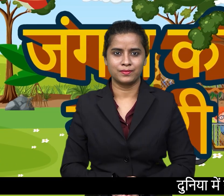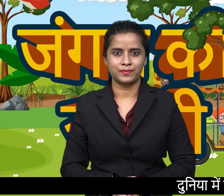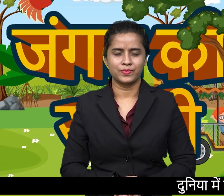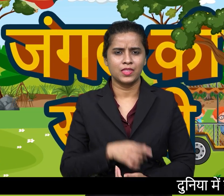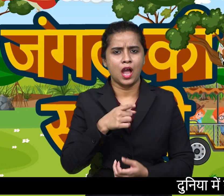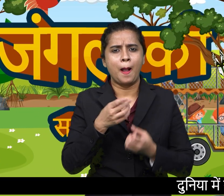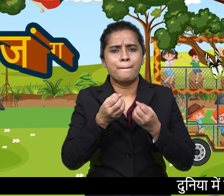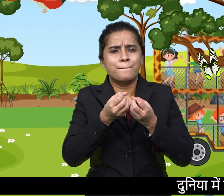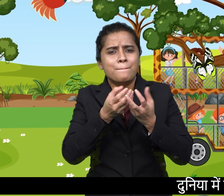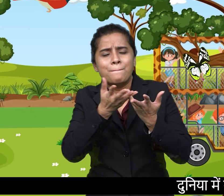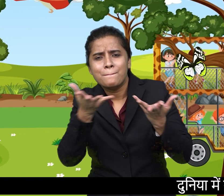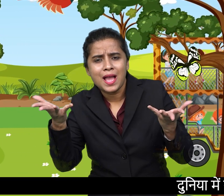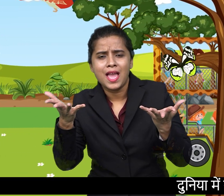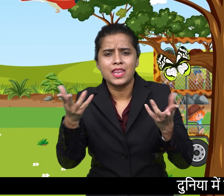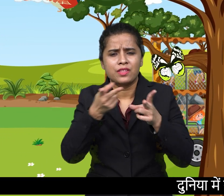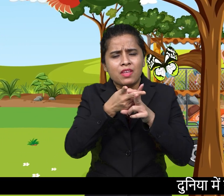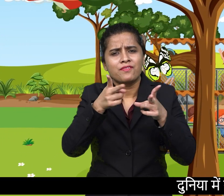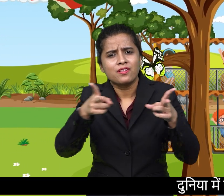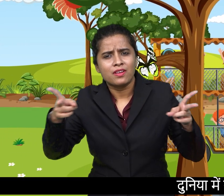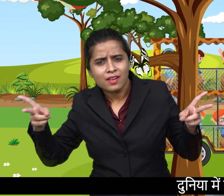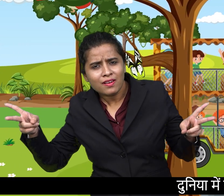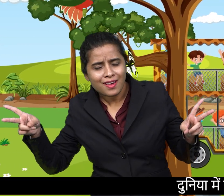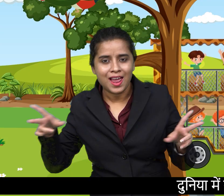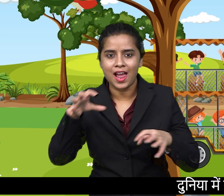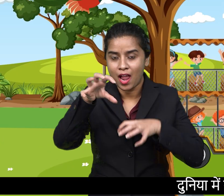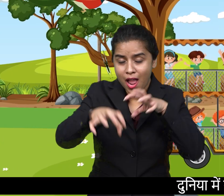कुछ जानवर बड़े होते हैं,